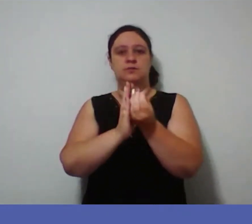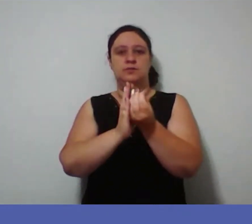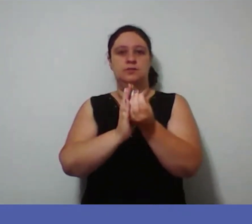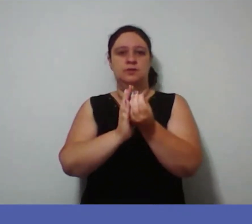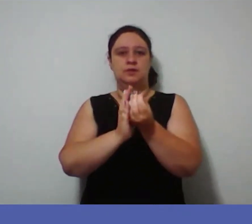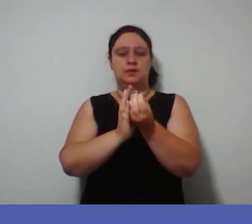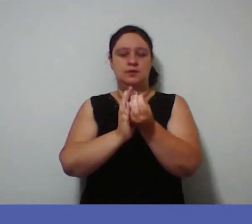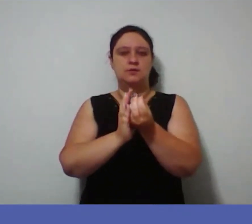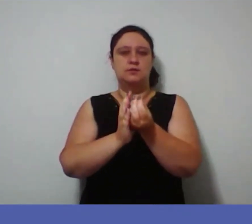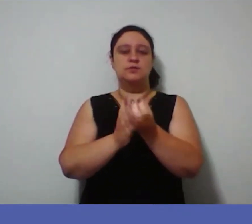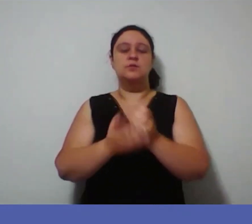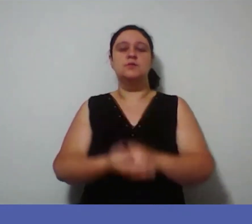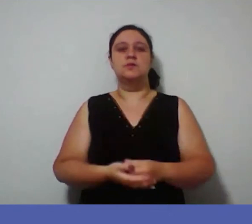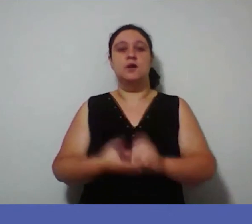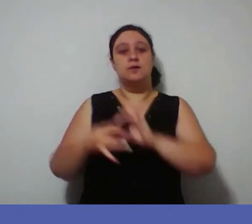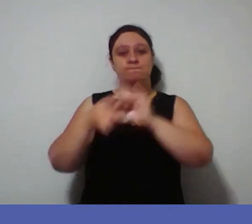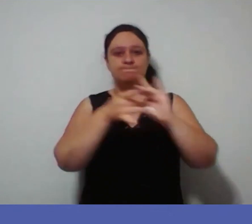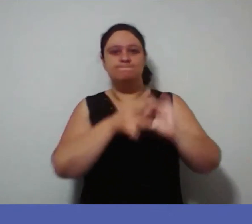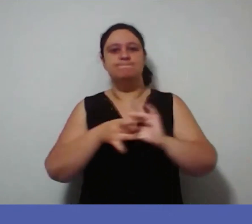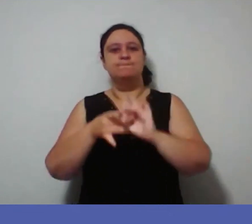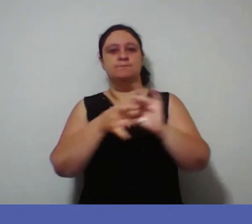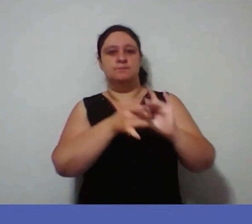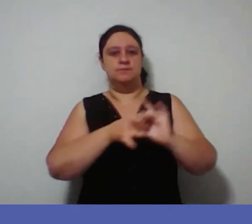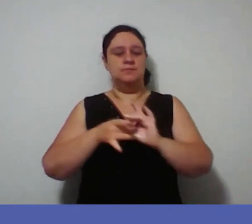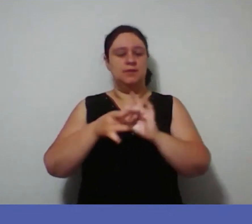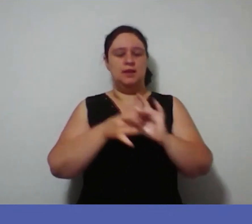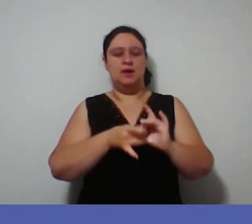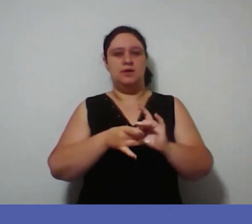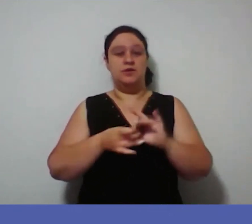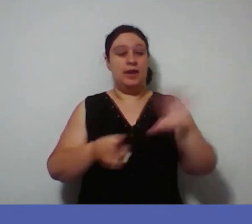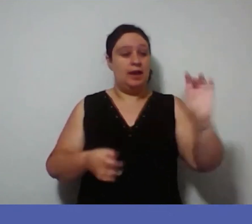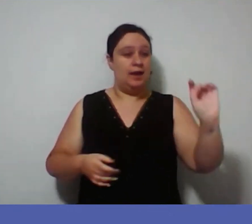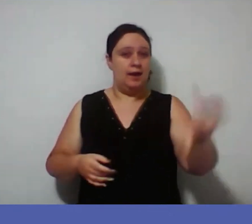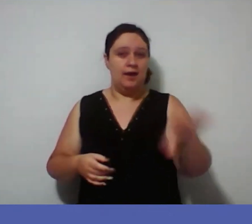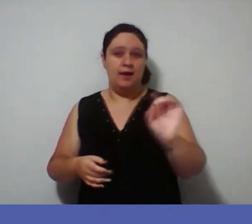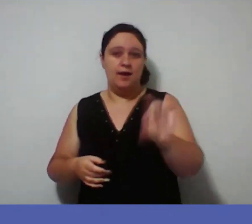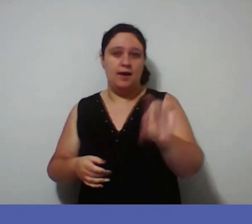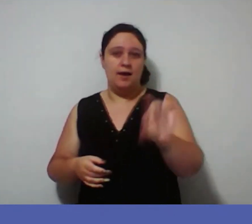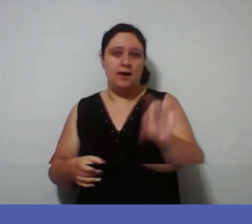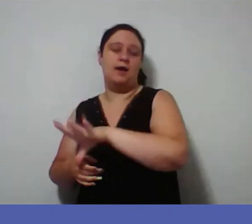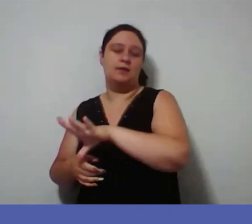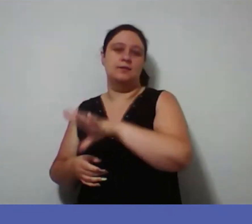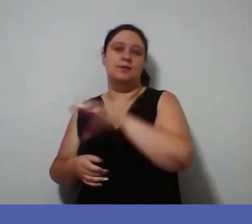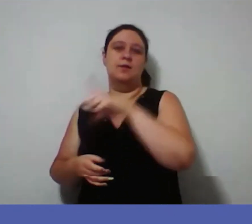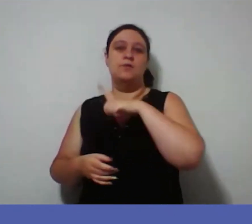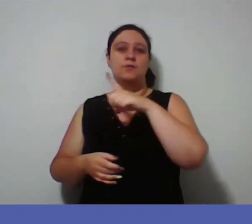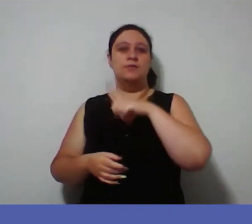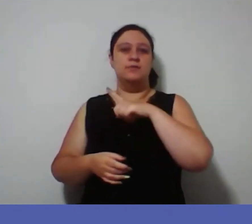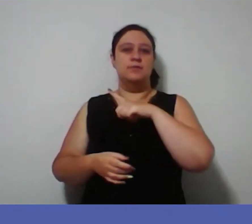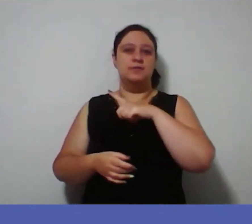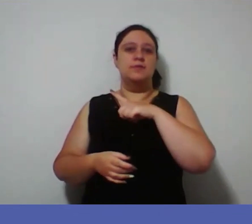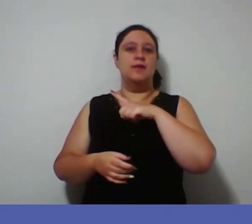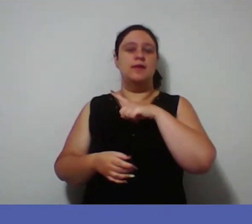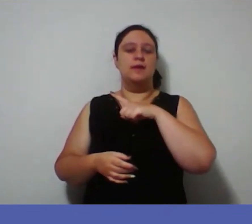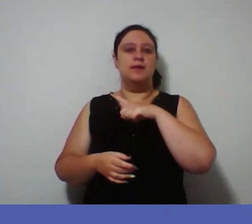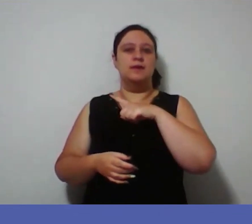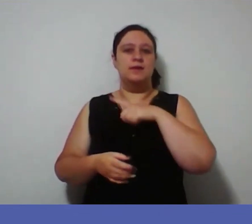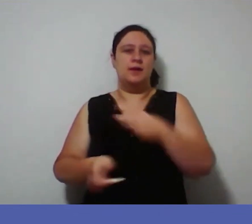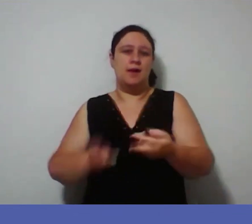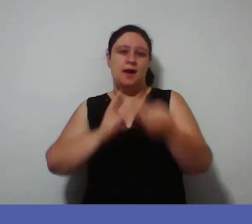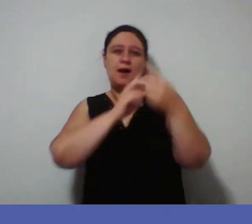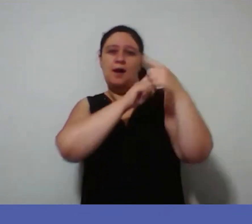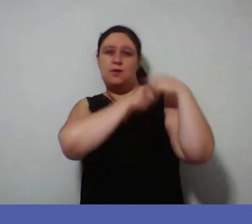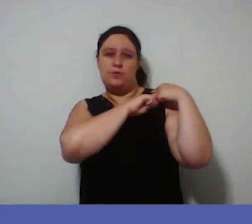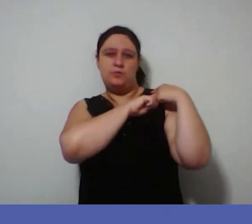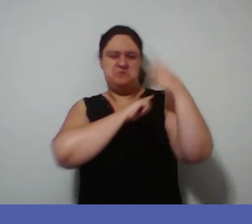e unidade, cujos membros receberam operada a cruz, destituídos de egoísmo,